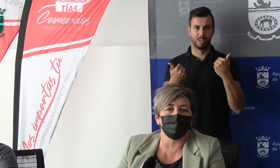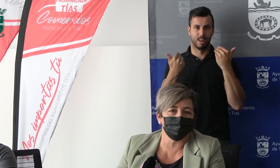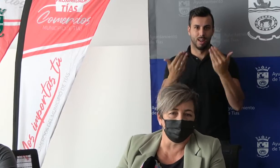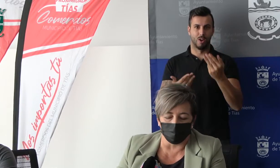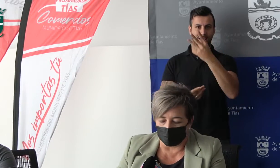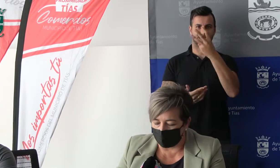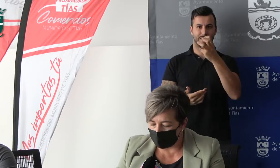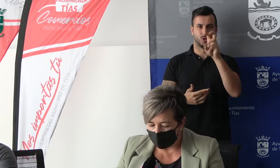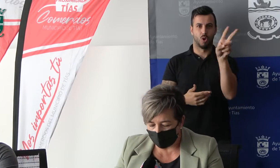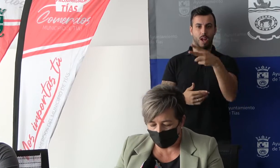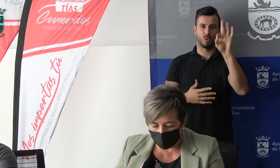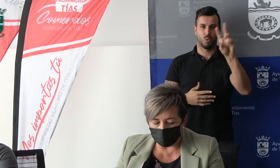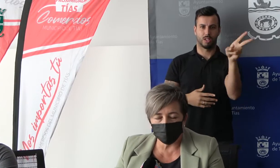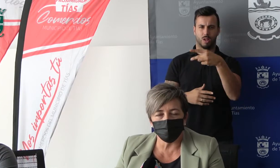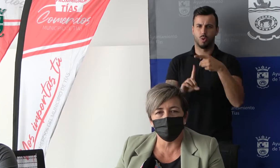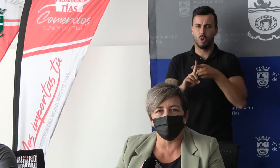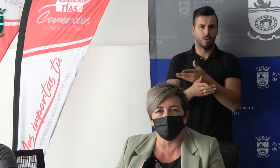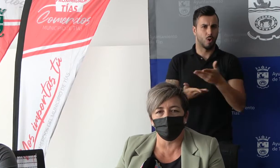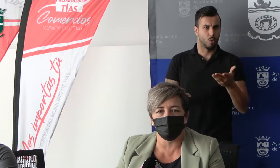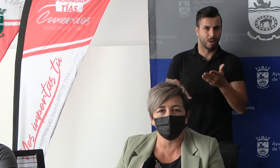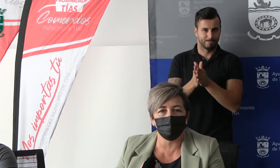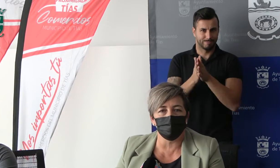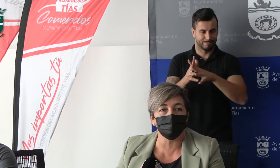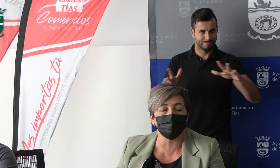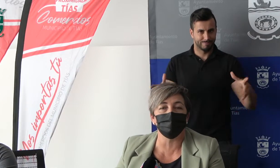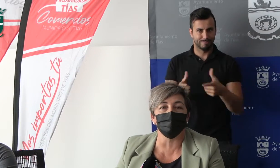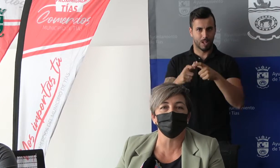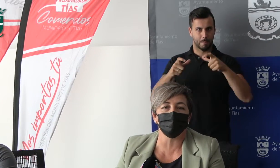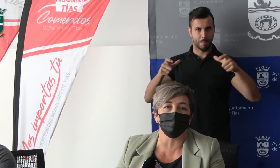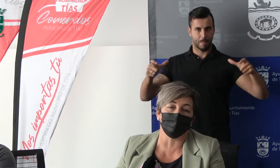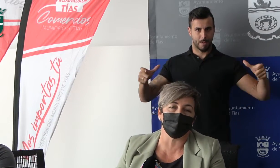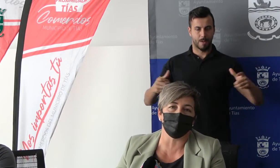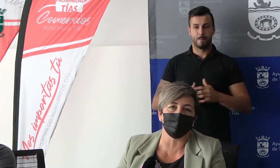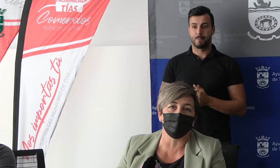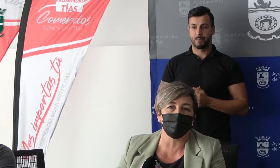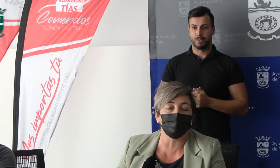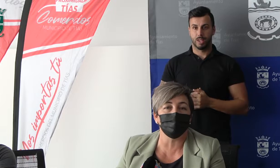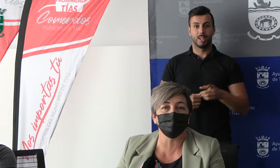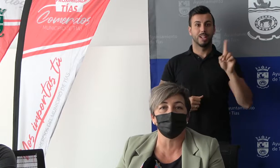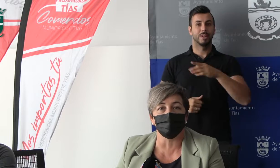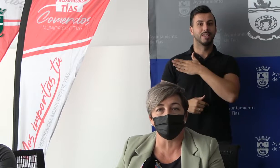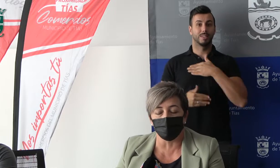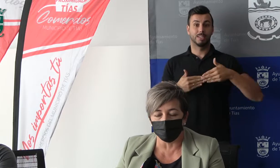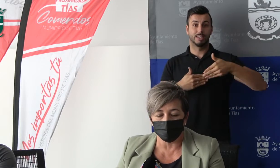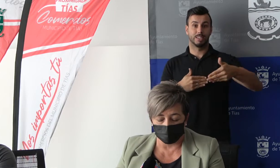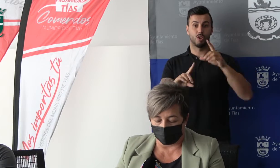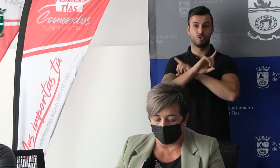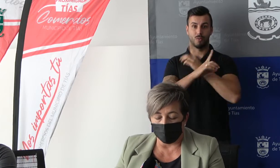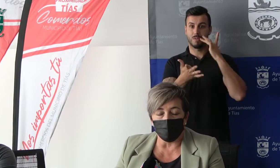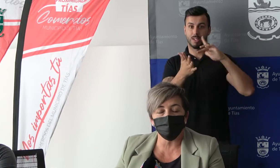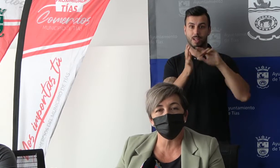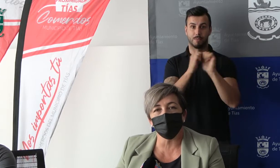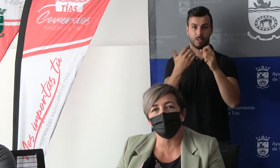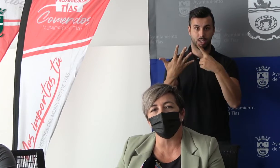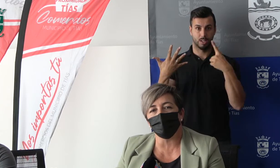de 50 euros. Hemos decidido celebrar un concierto con los salvapantallas el día 26 de noviembre